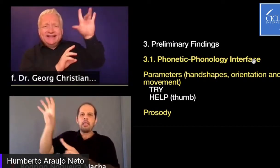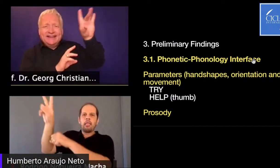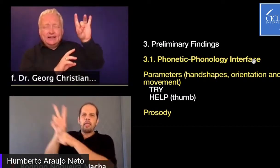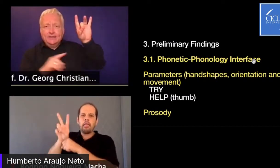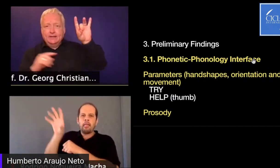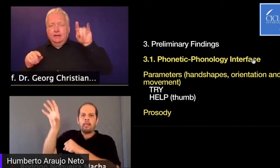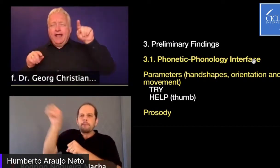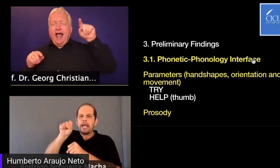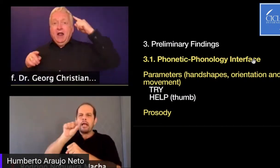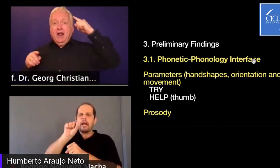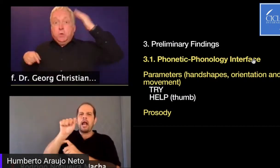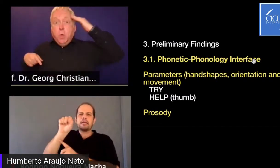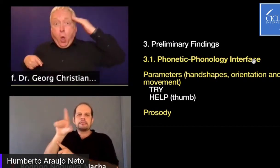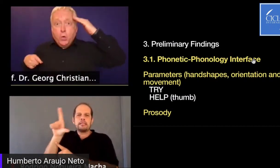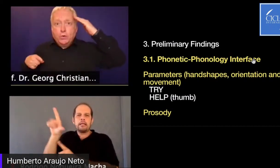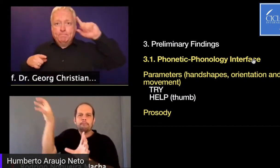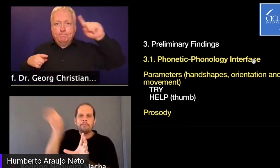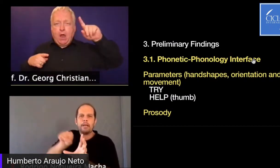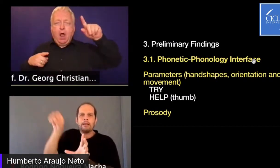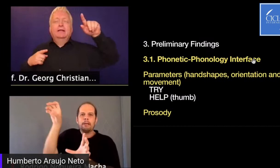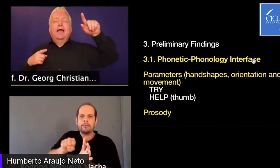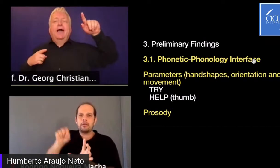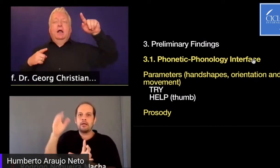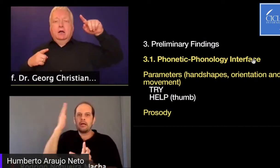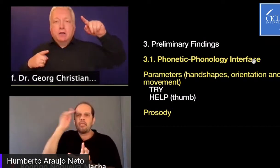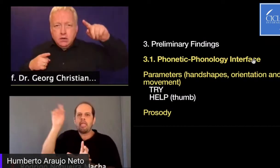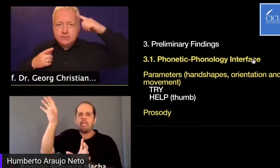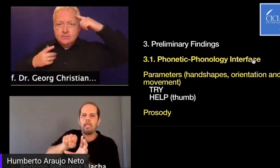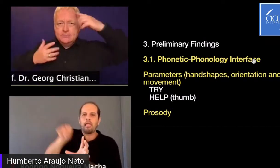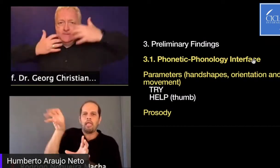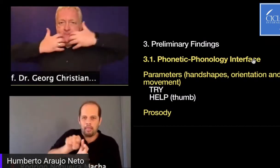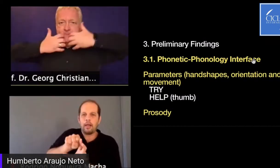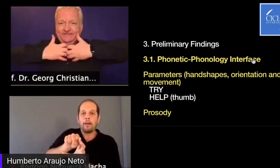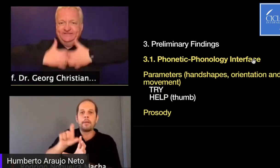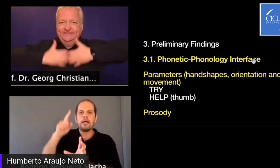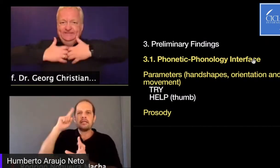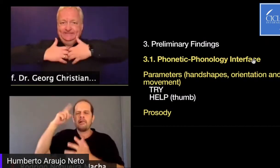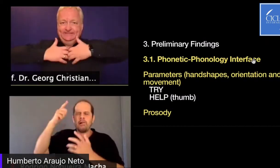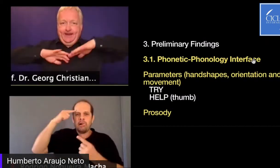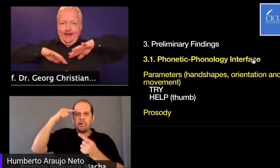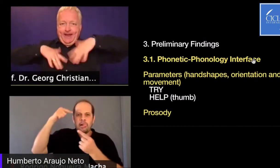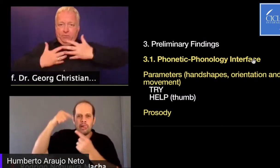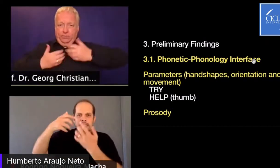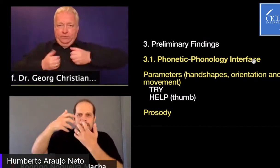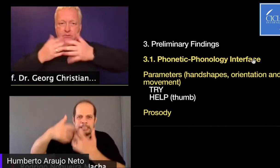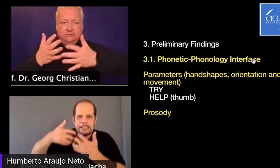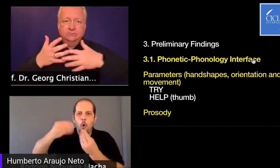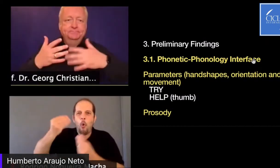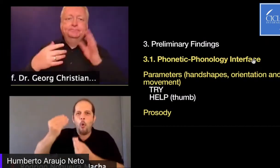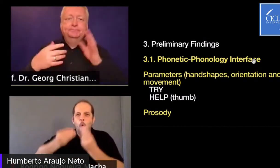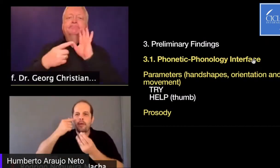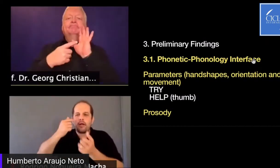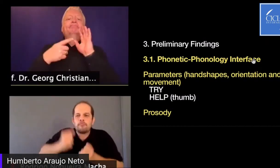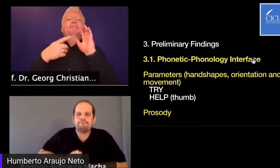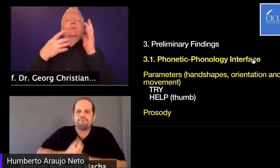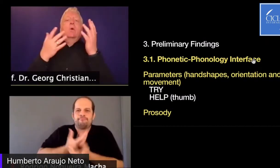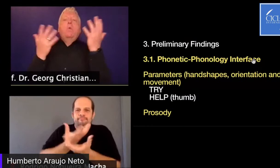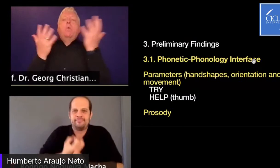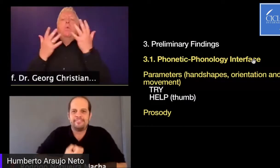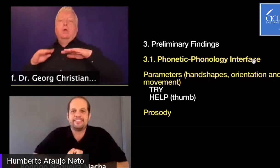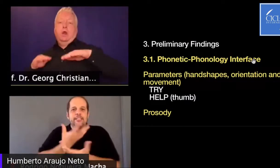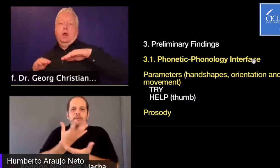às vezes, o que acontece com a língua de sinais internacional é que ela tem muitos empréstimos da língua de sinais